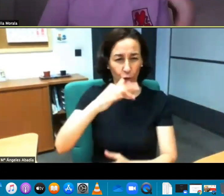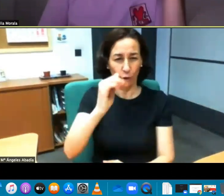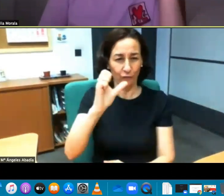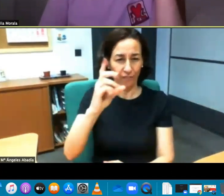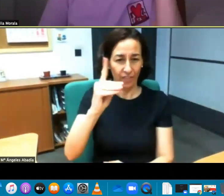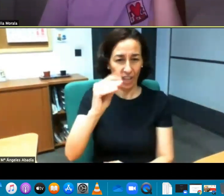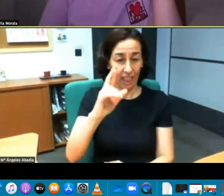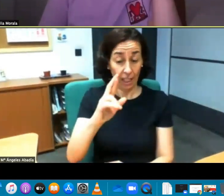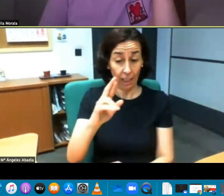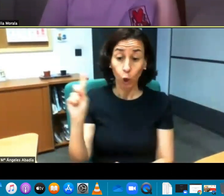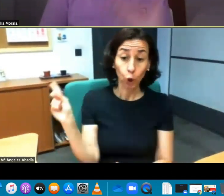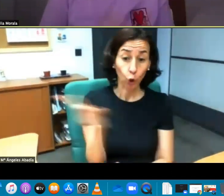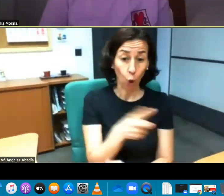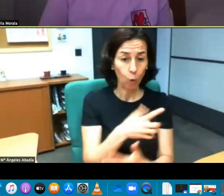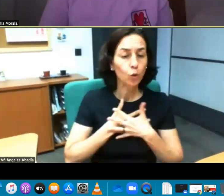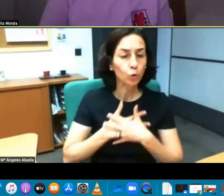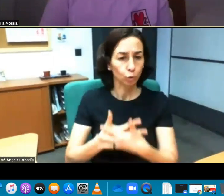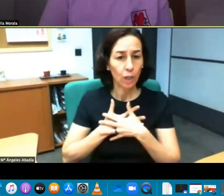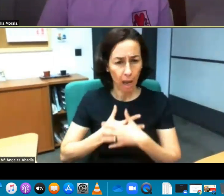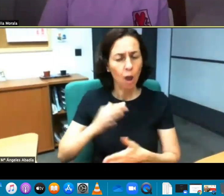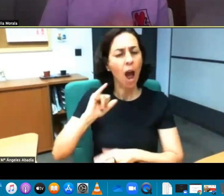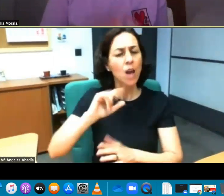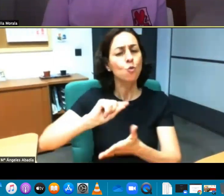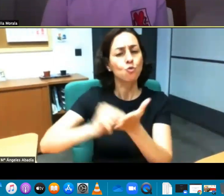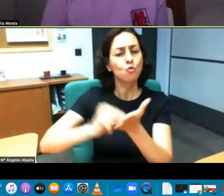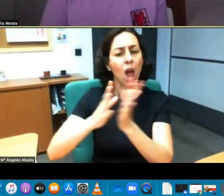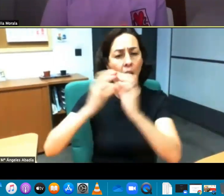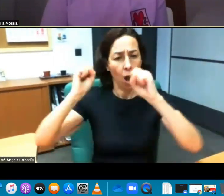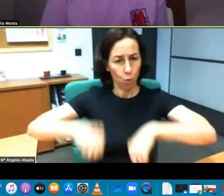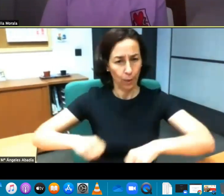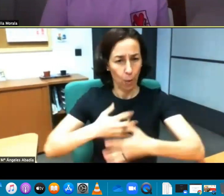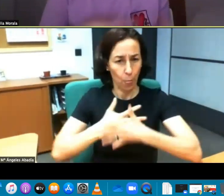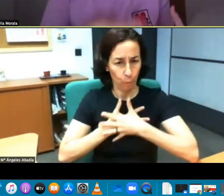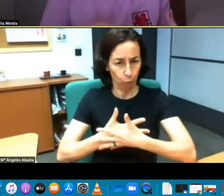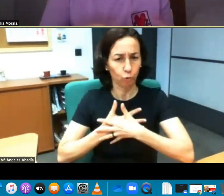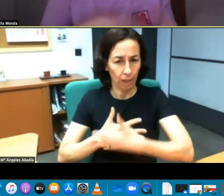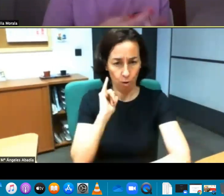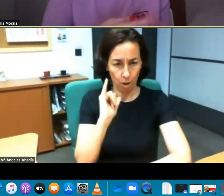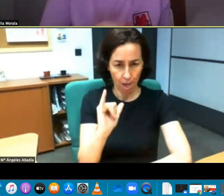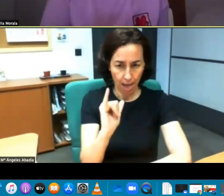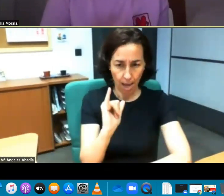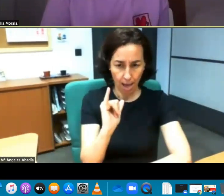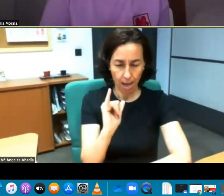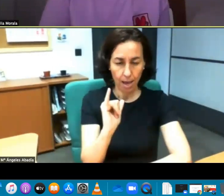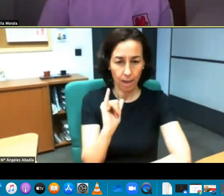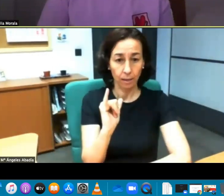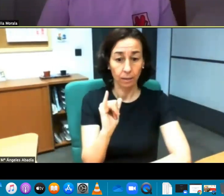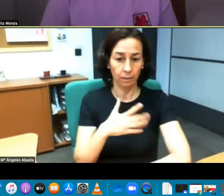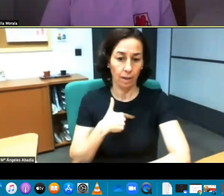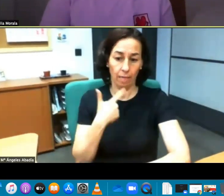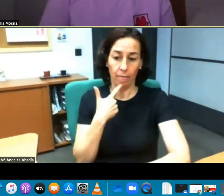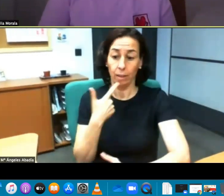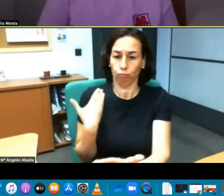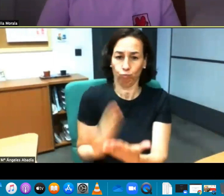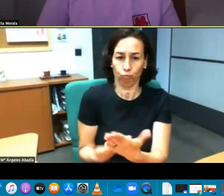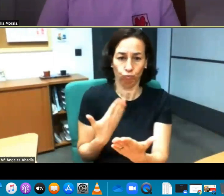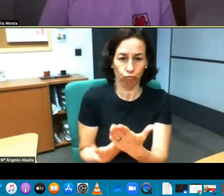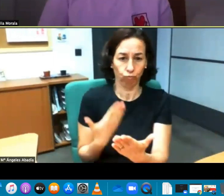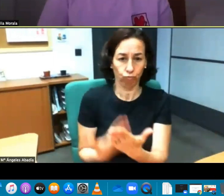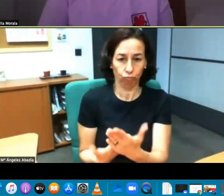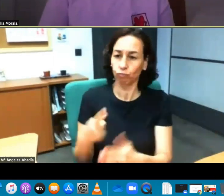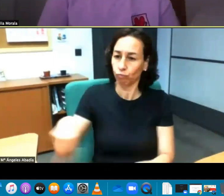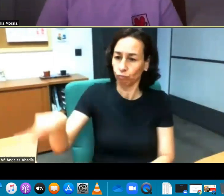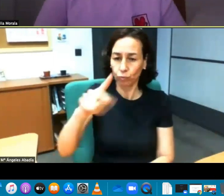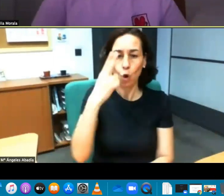ellos cuentan con un acuerdo de voluntariado, simplemente como para dejar constancia de que están comprometidos